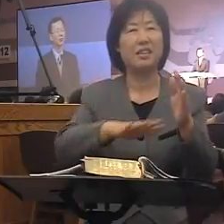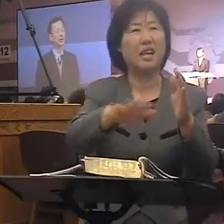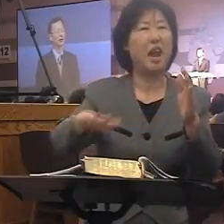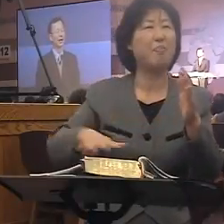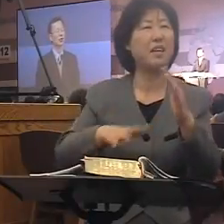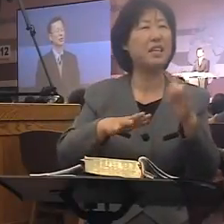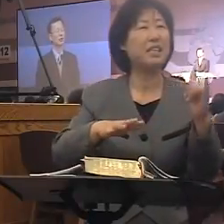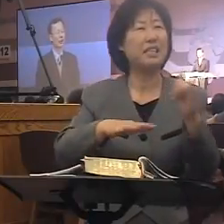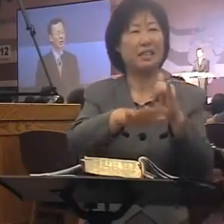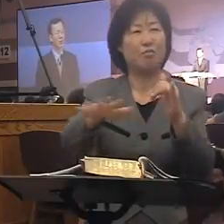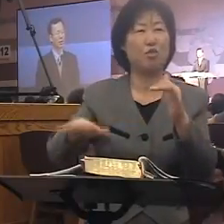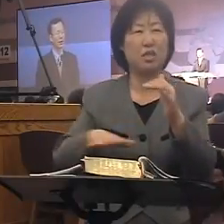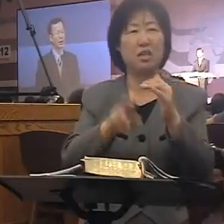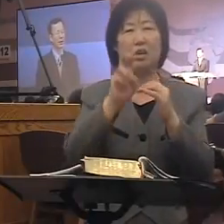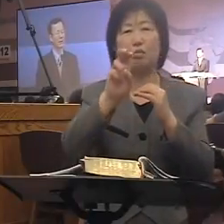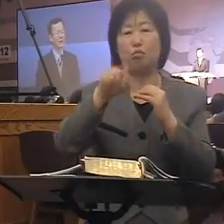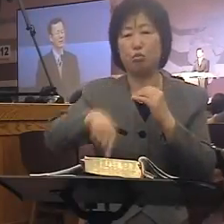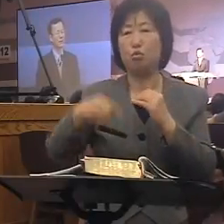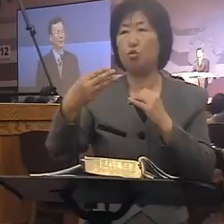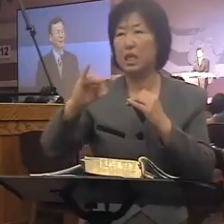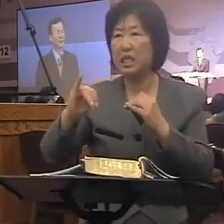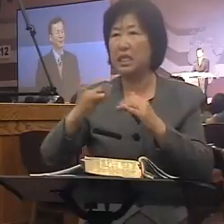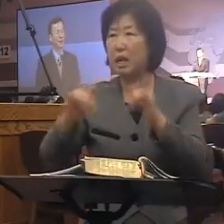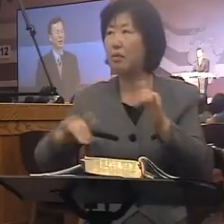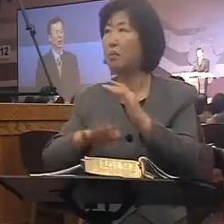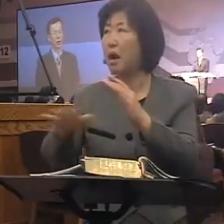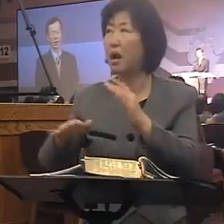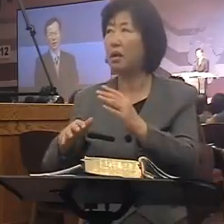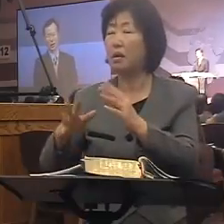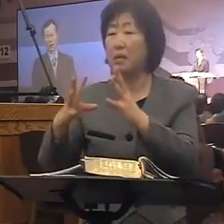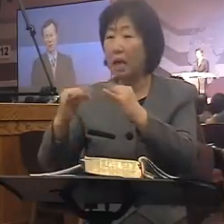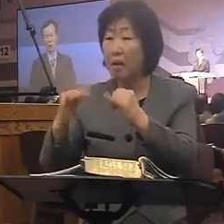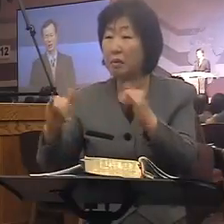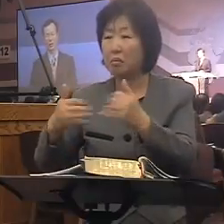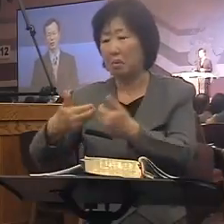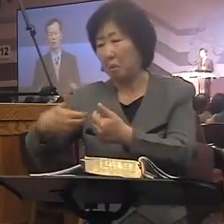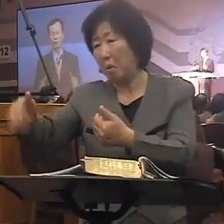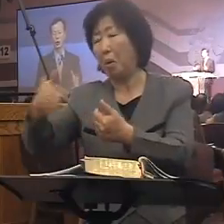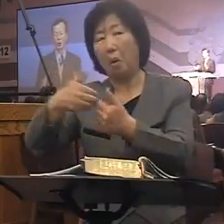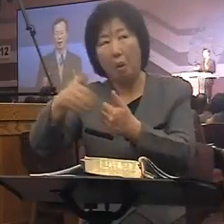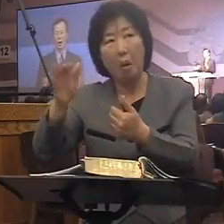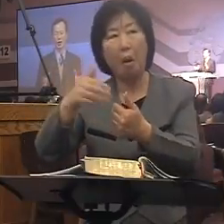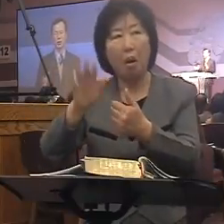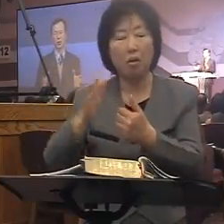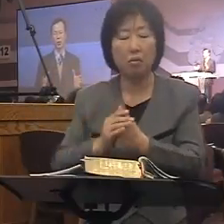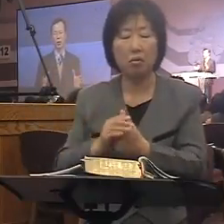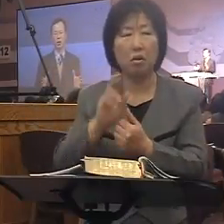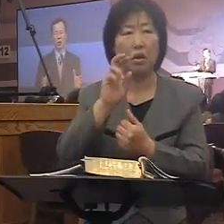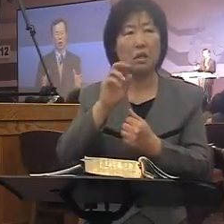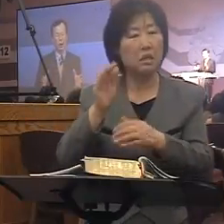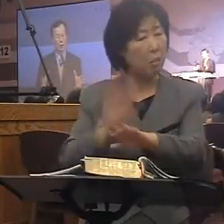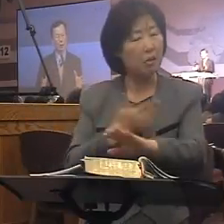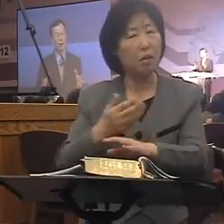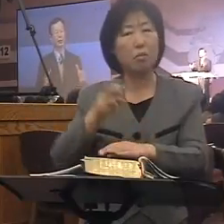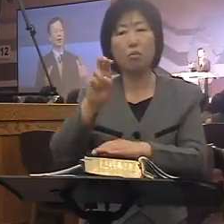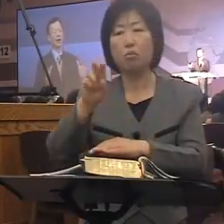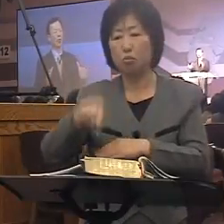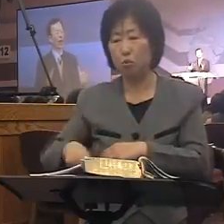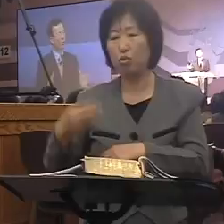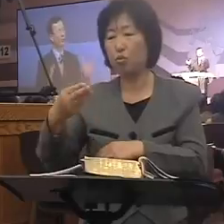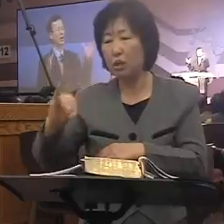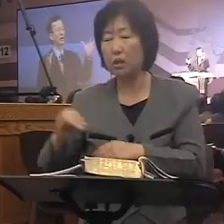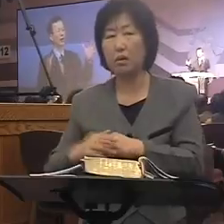나중에는 그 무리들이 다 주님을 떠났습니다. 우리가 자칫 잘못하면 그냥 무리로 남아가지고 와르르